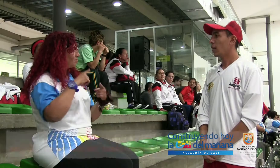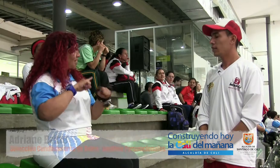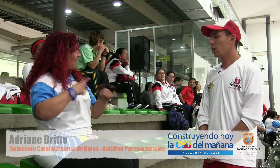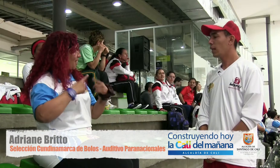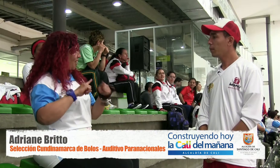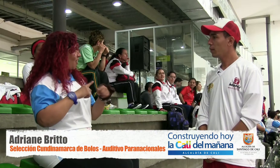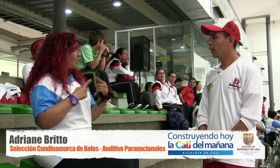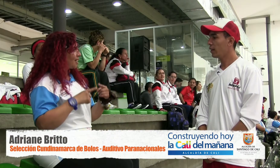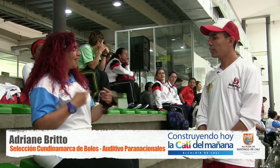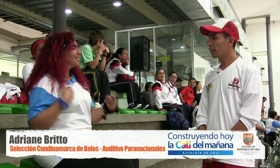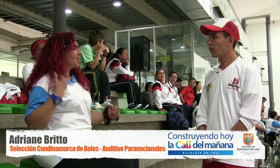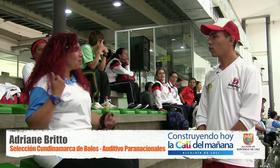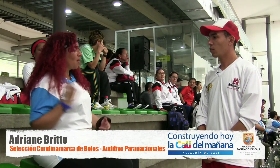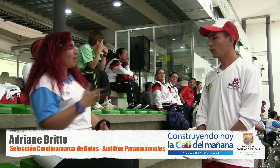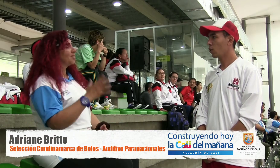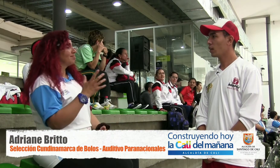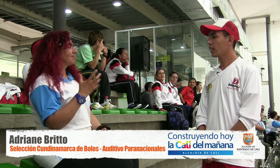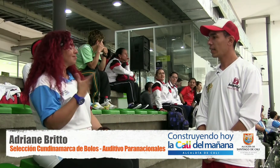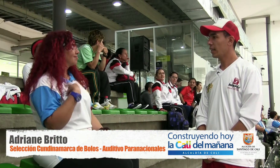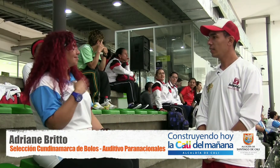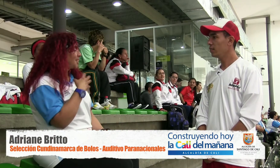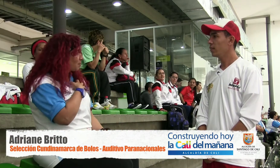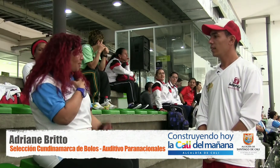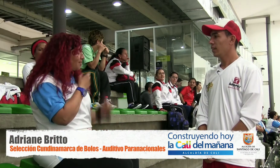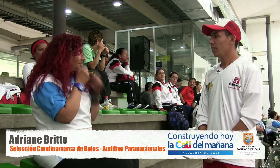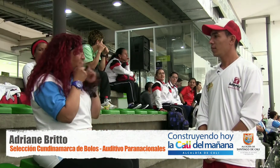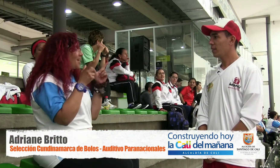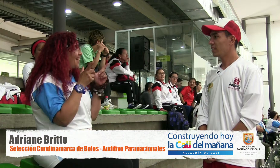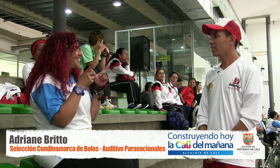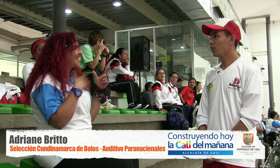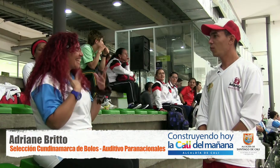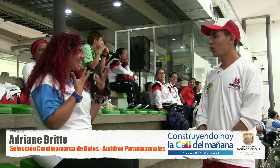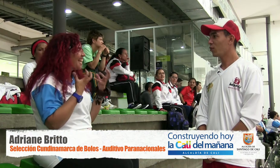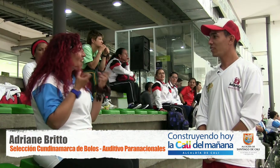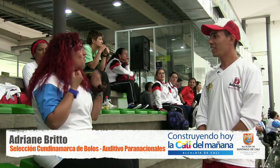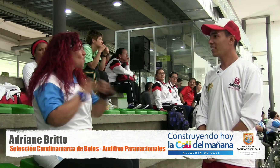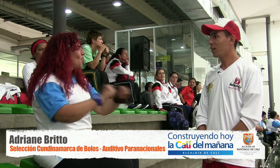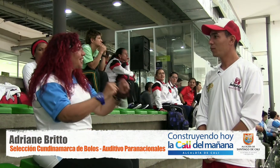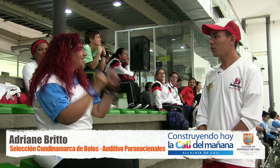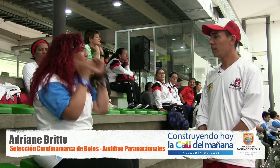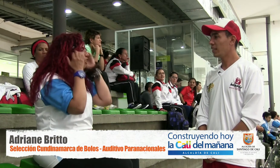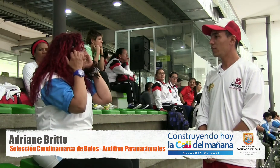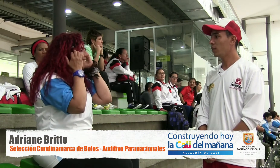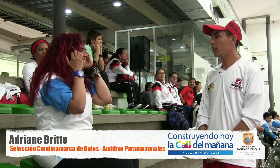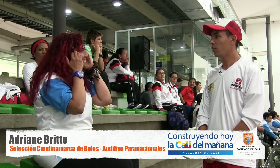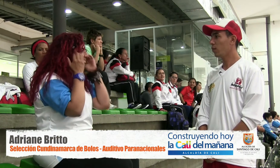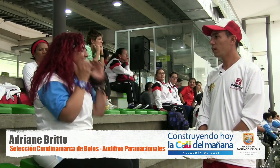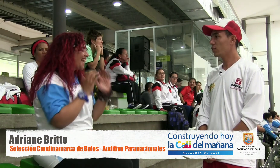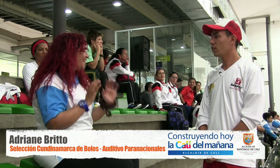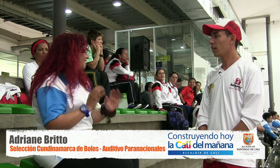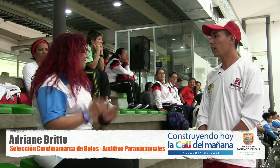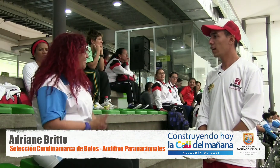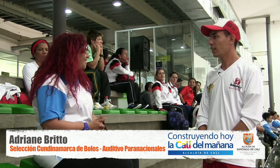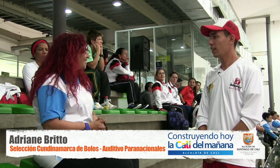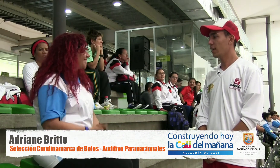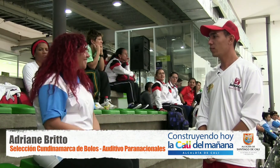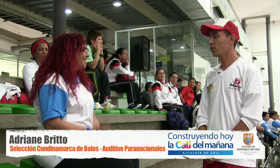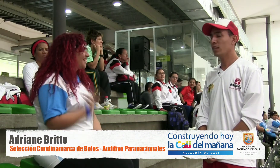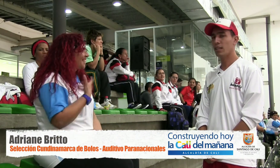Yo es la primera vez que vengo aquí a Cali y me he sentido muy contenta, muy feliz por el esfuerzo que he hecho y